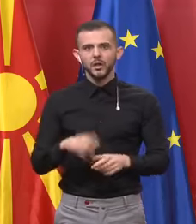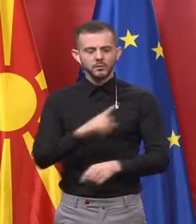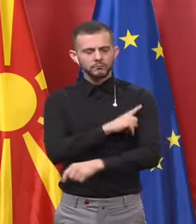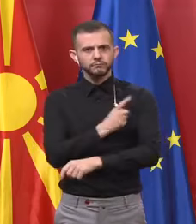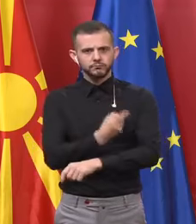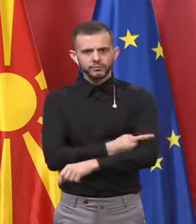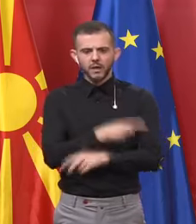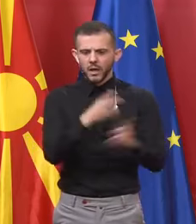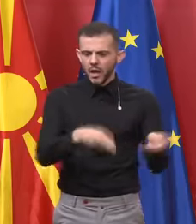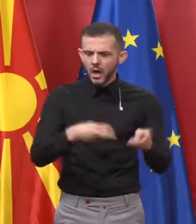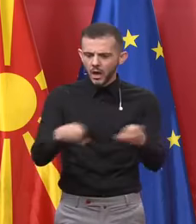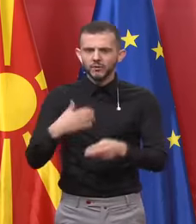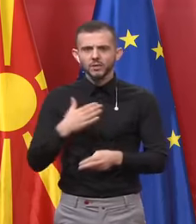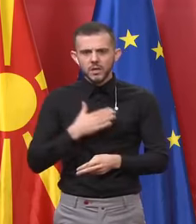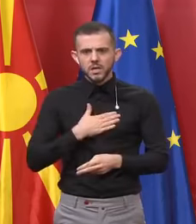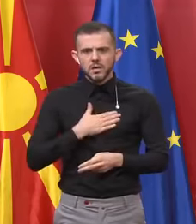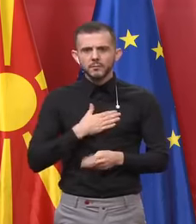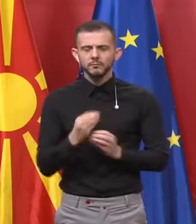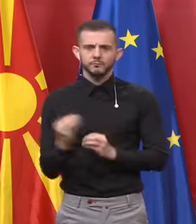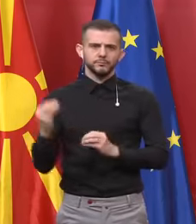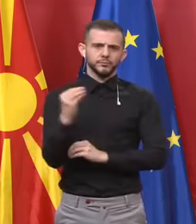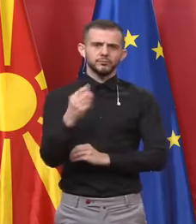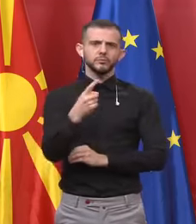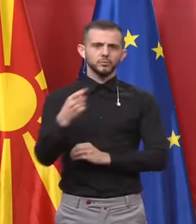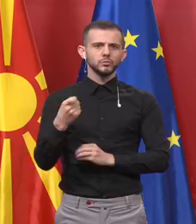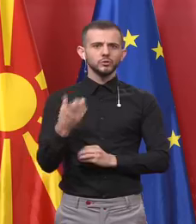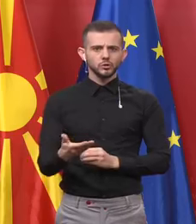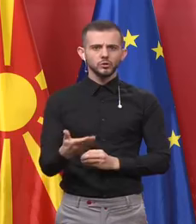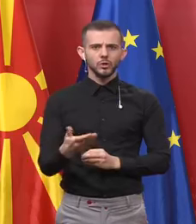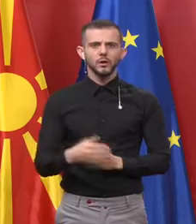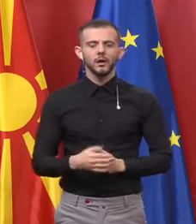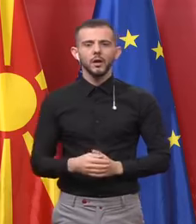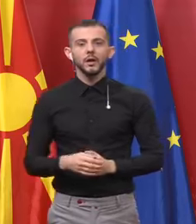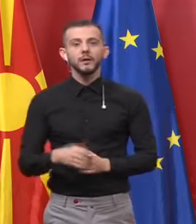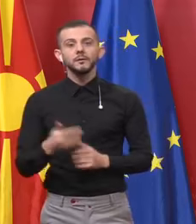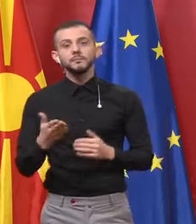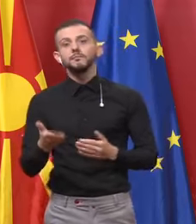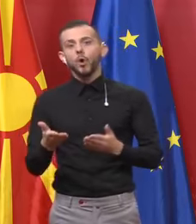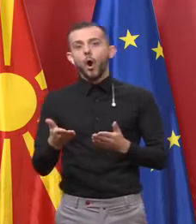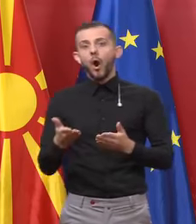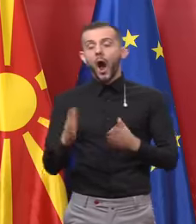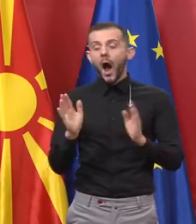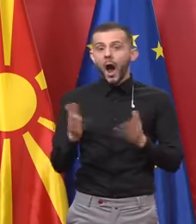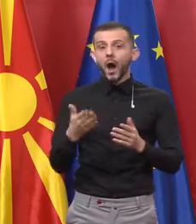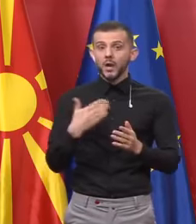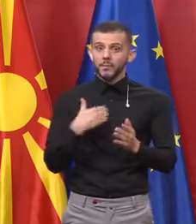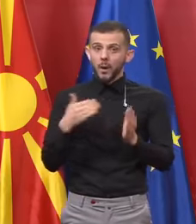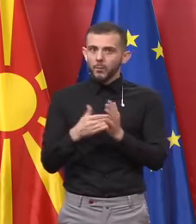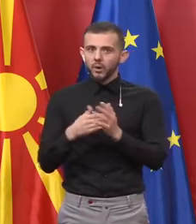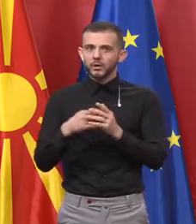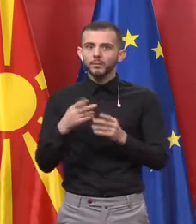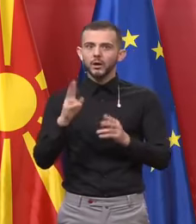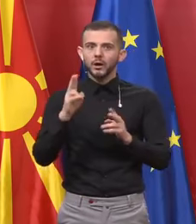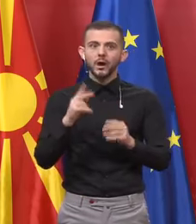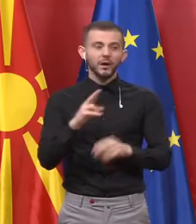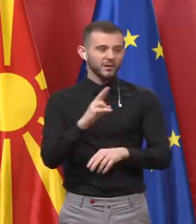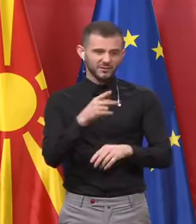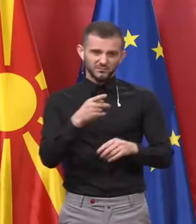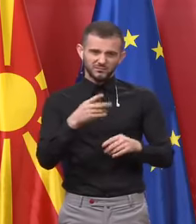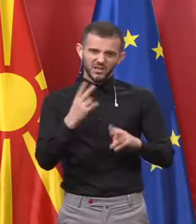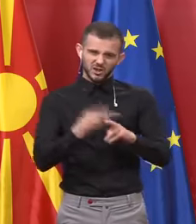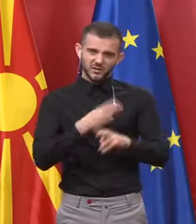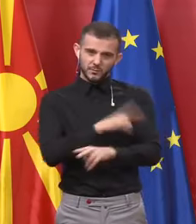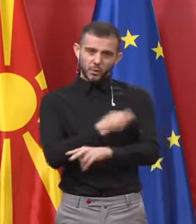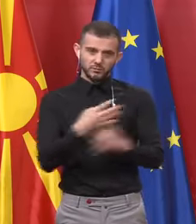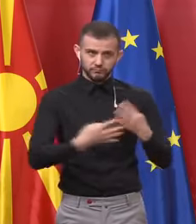на кревети од над 100, со што практично можноста да се хоспитализираат капацитетот на инфективната